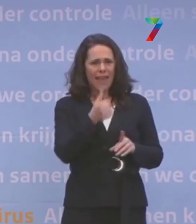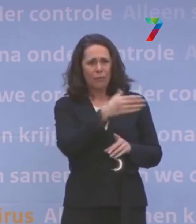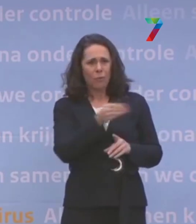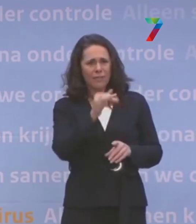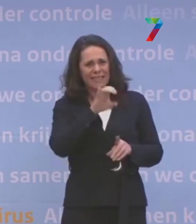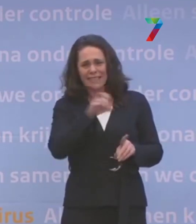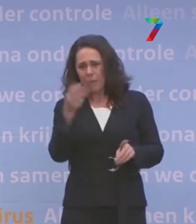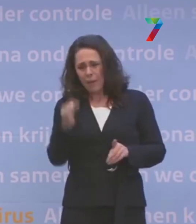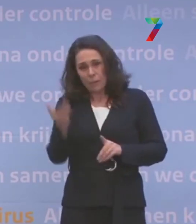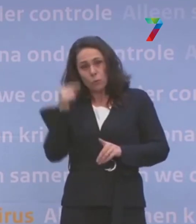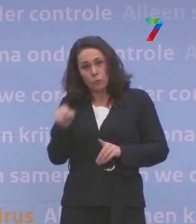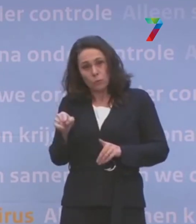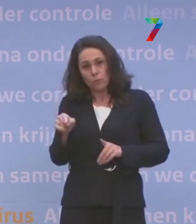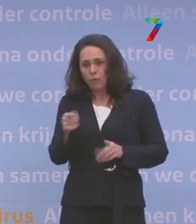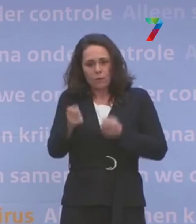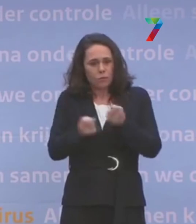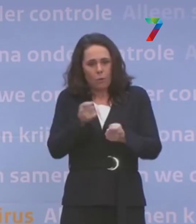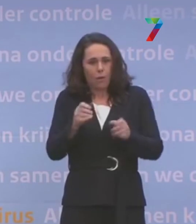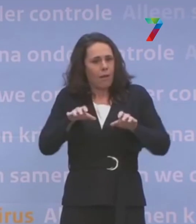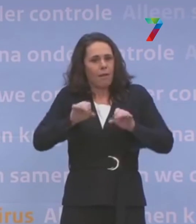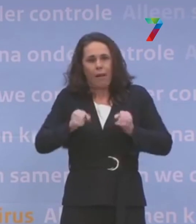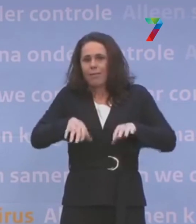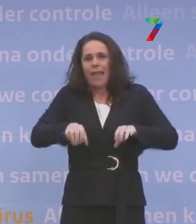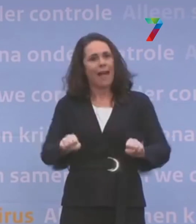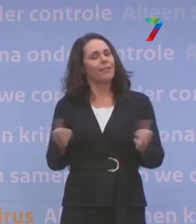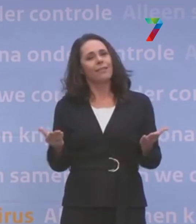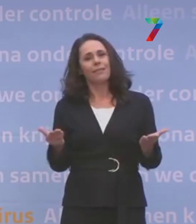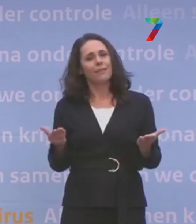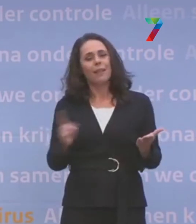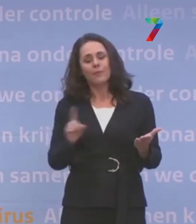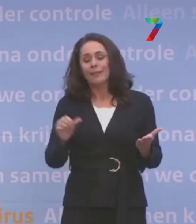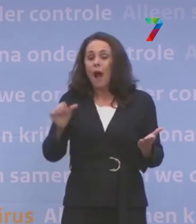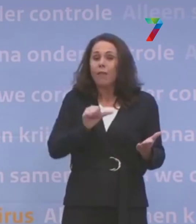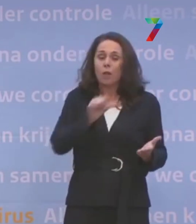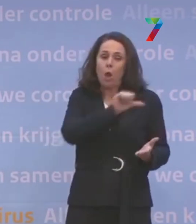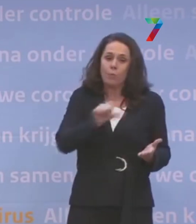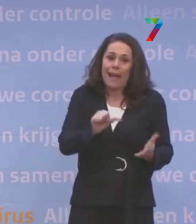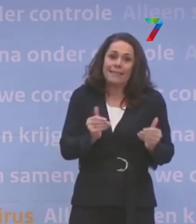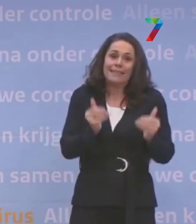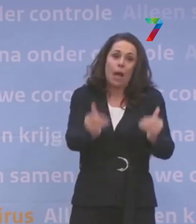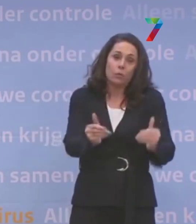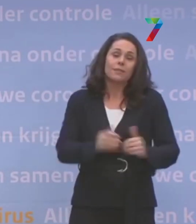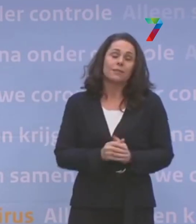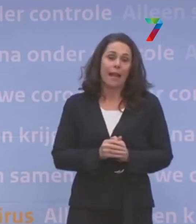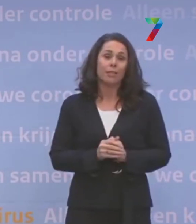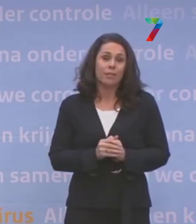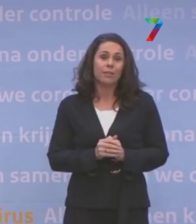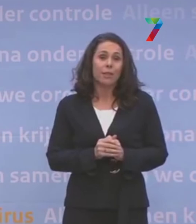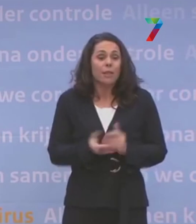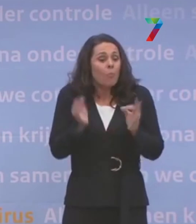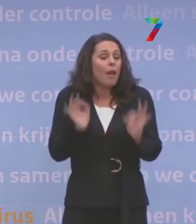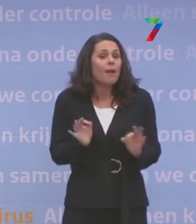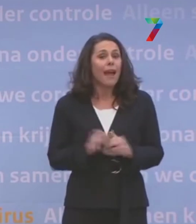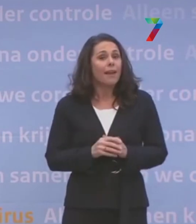IC-plekken was, dan kan de zorg dat niet aan. En sterker nog, dan worden al die andere operaties weer uitgesteld. Dat is één belangrijke reden om dit te doen. We